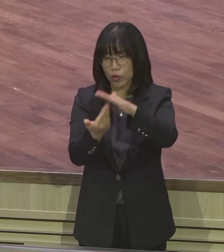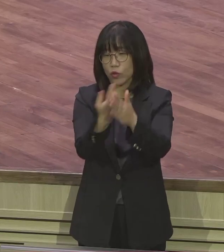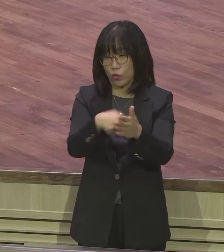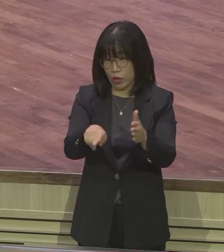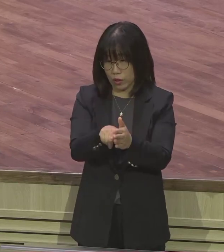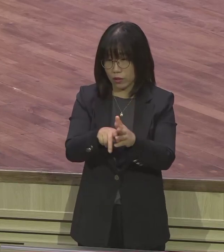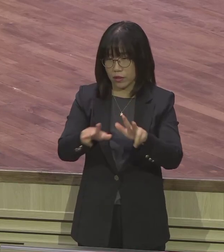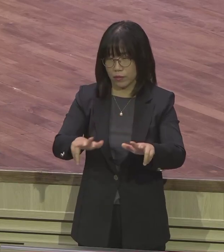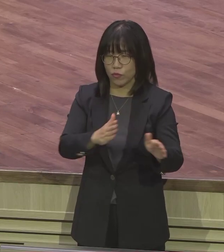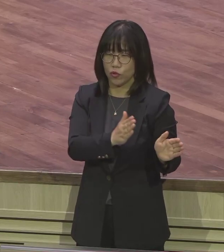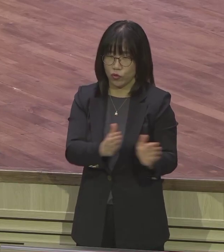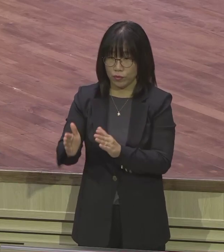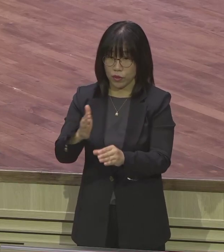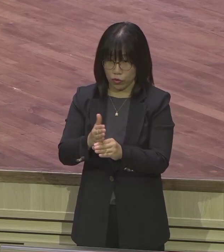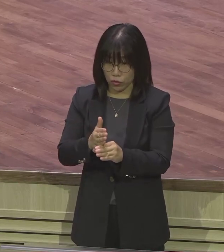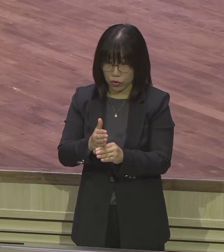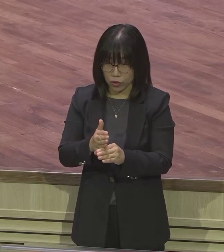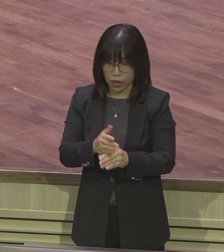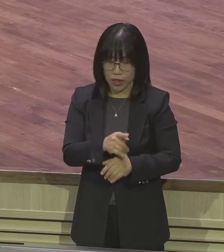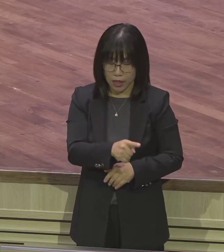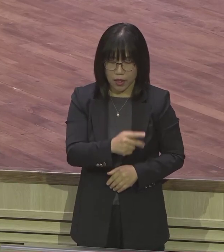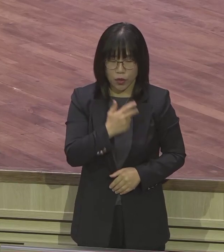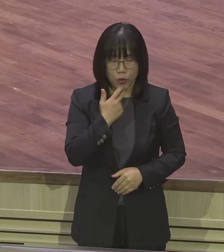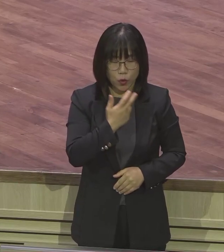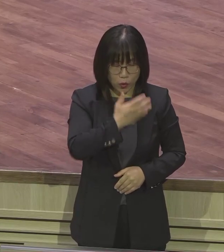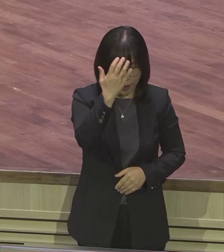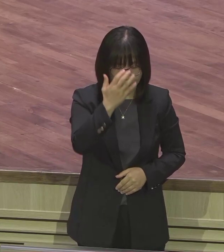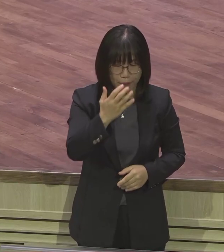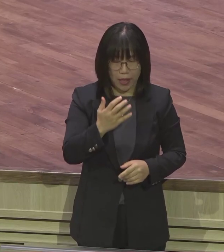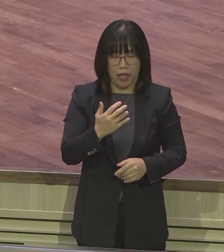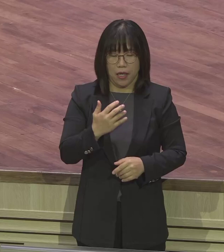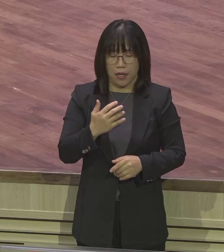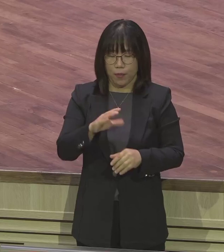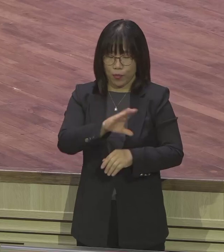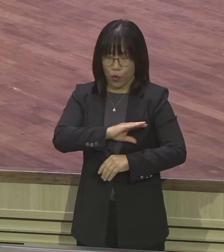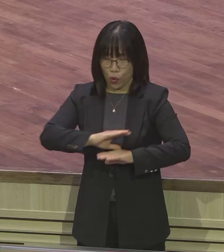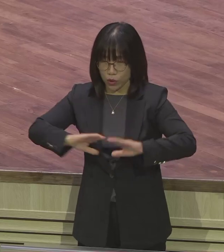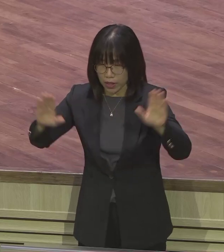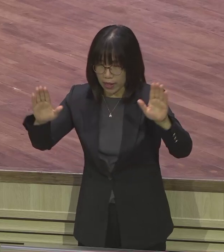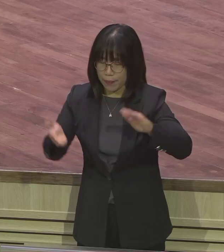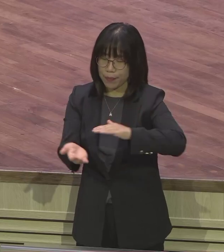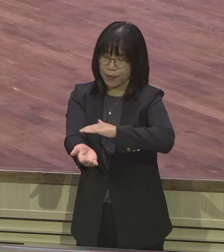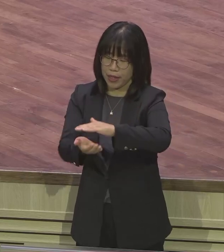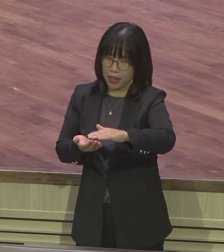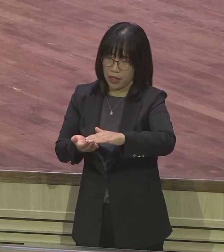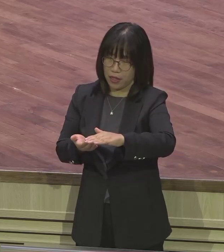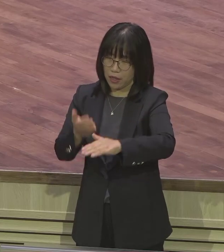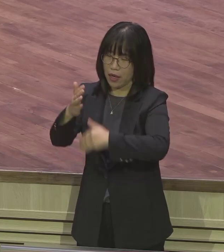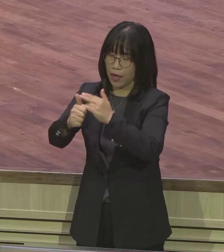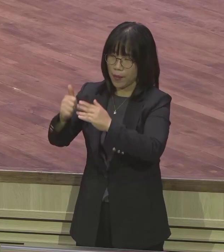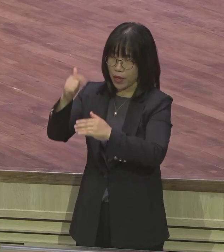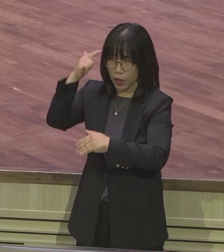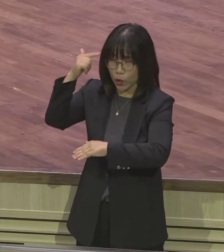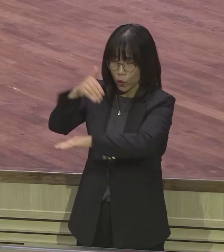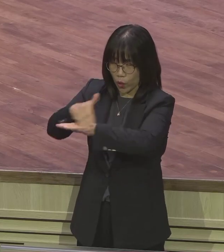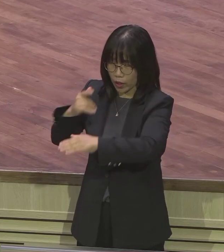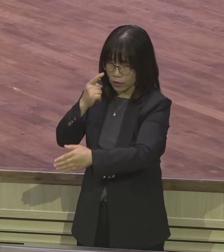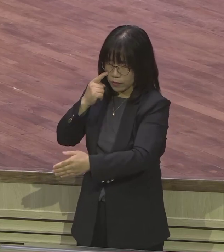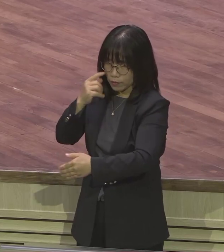이것을 놀랍게도요, 요셉과 모세가 본 거예요. 이 미래를 본 거예요. 하나님의 계획을 본 거예요.